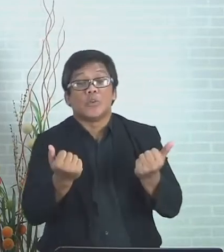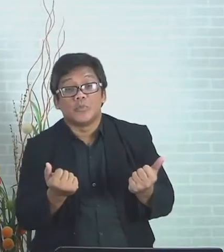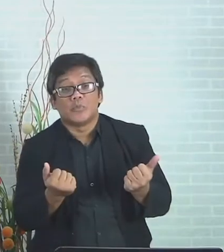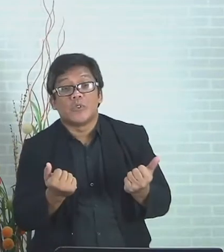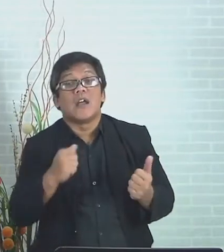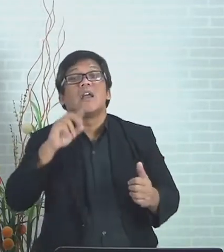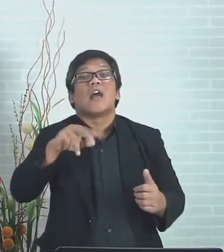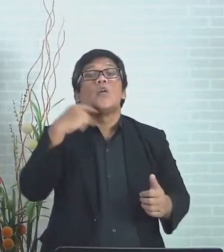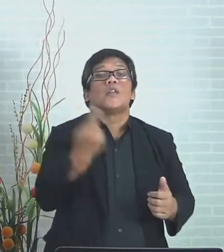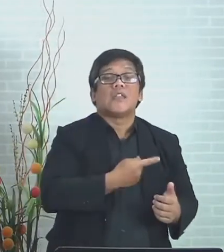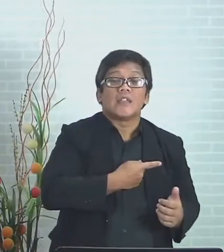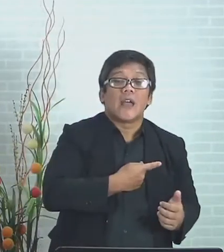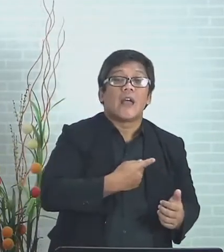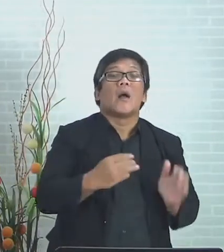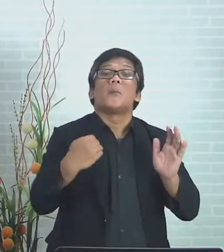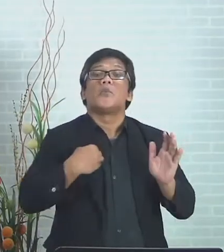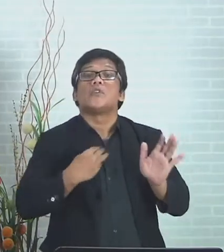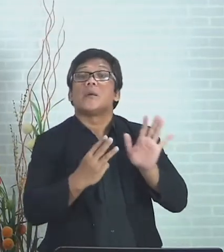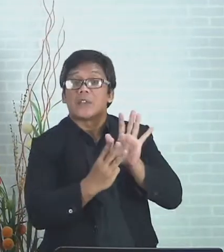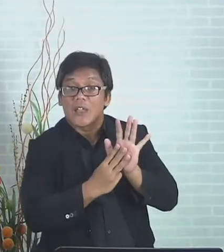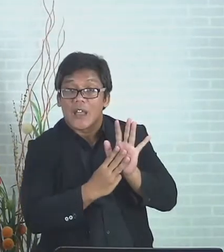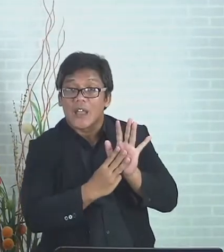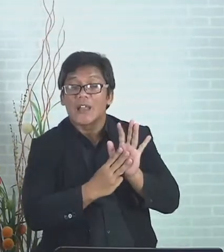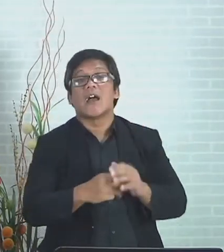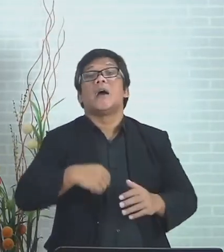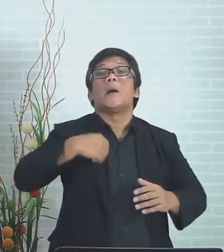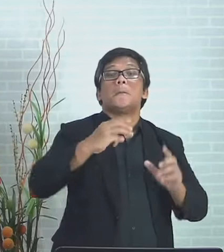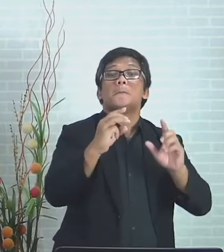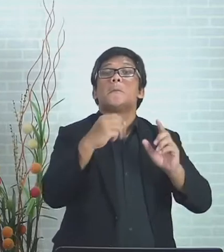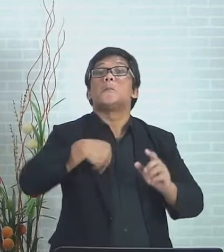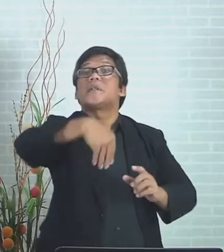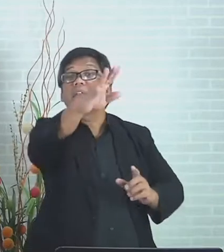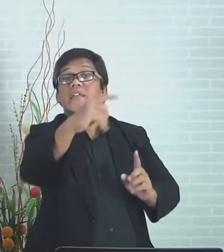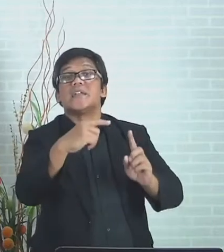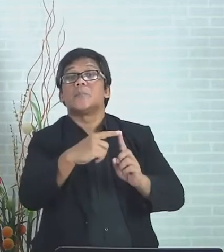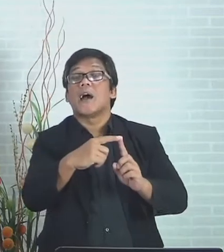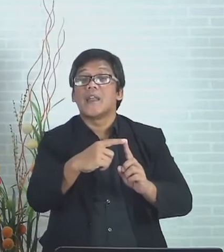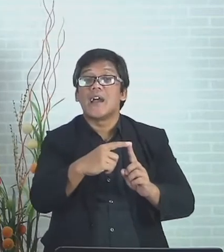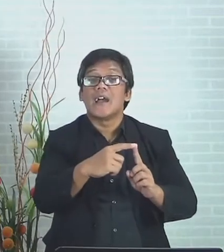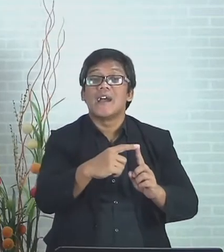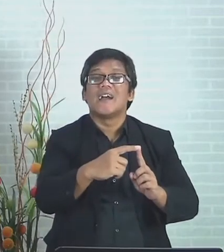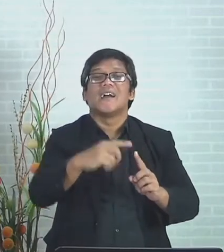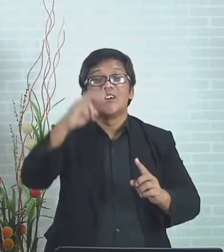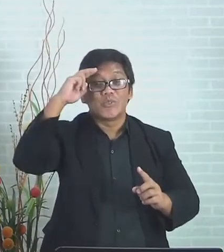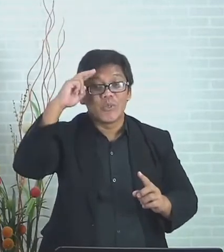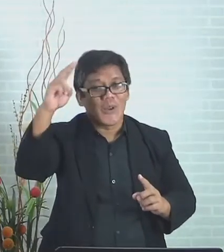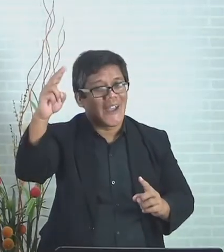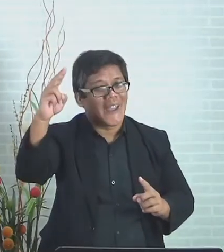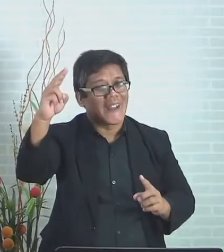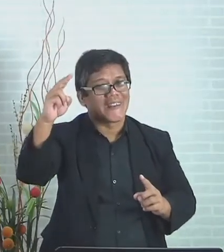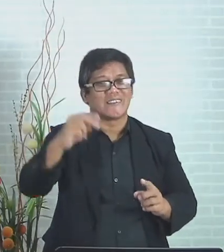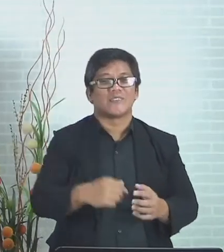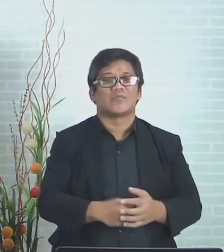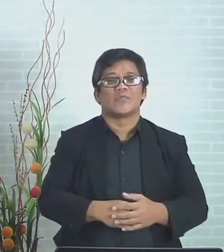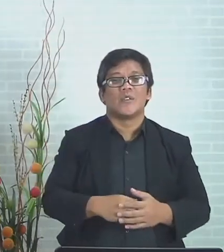permasalahan melaluinya kemana-mana Hai orang benar dia tahu Arah tujuannya kemana dia harus mengadu Kemana